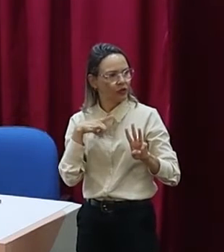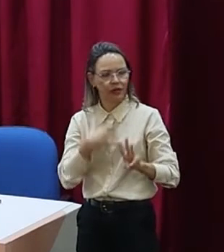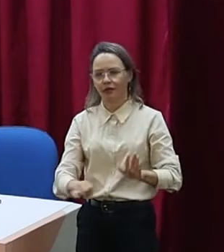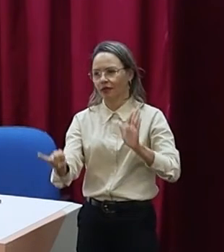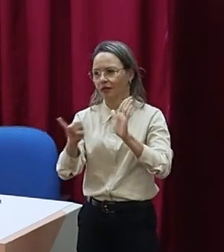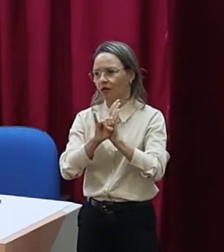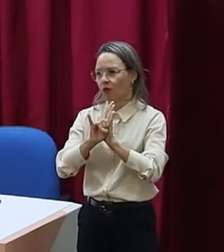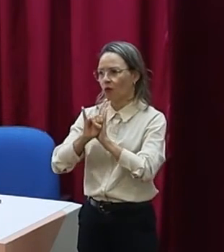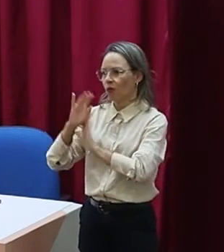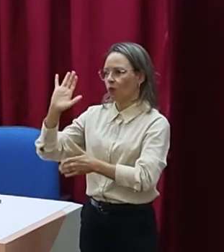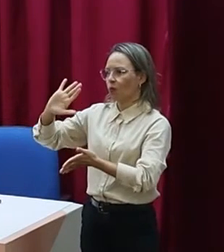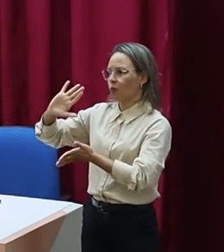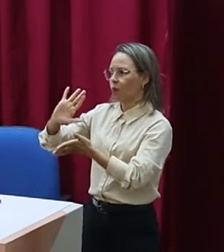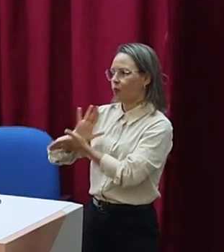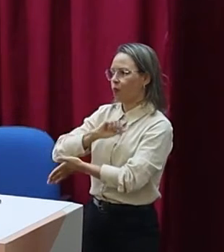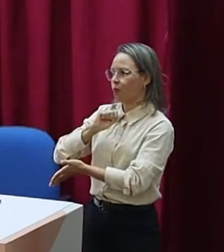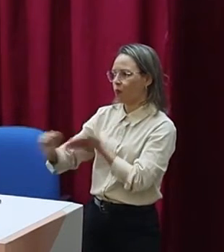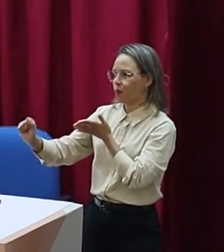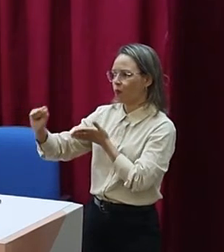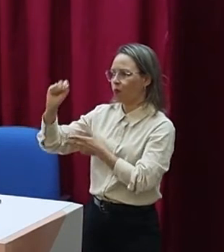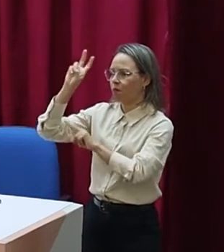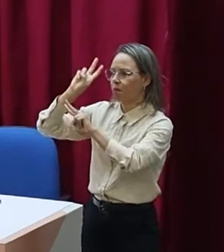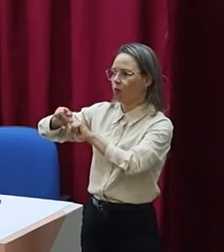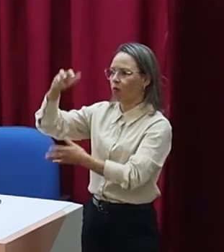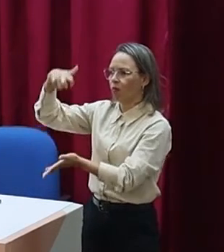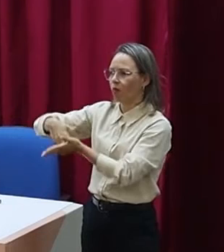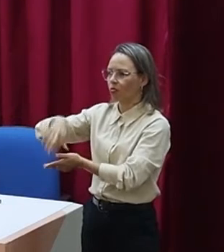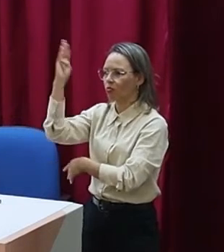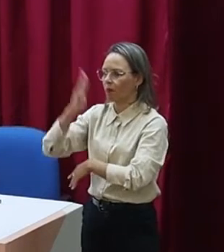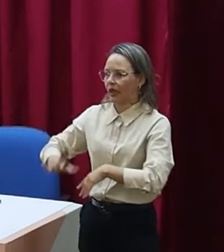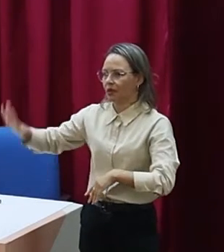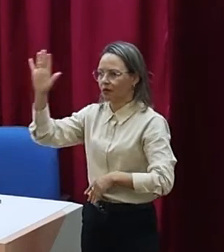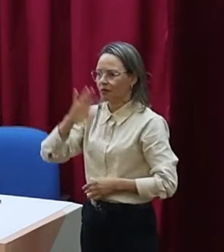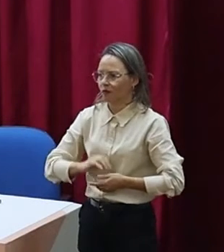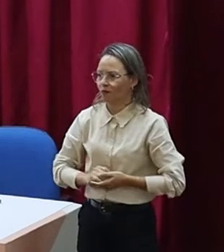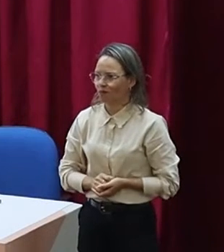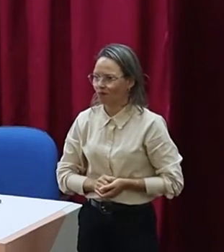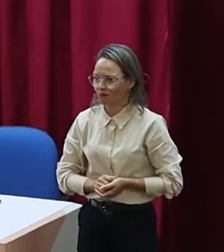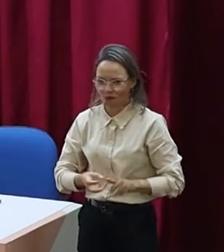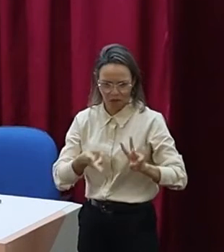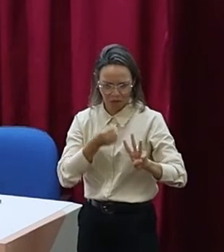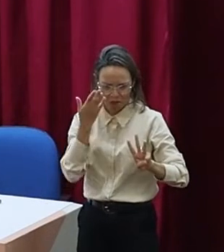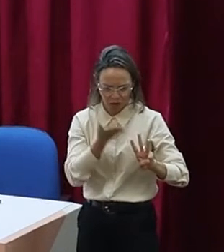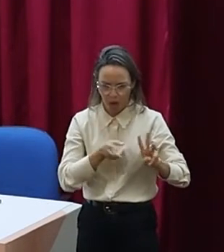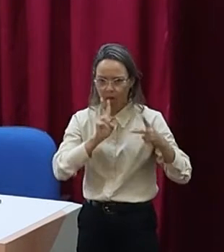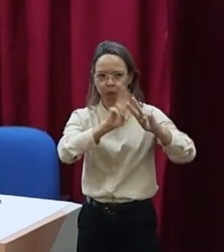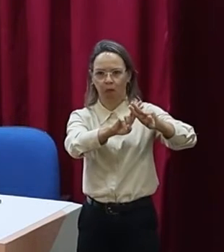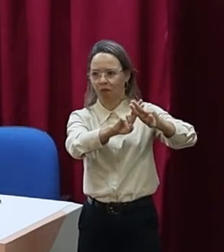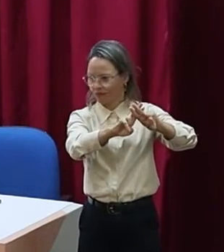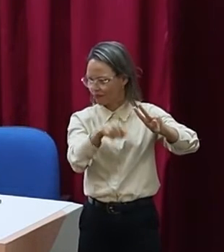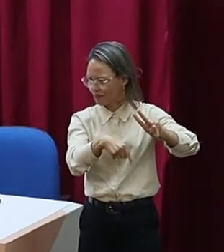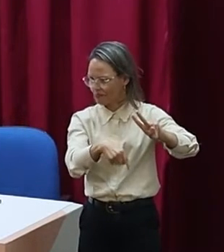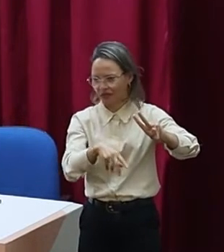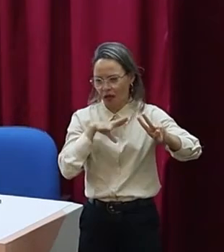identidades invisibilizadas nas prisões do Brasil. Bem, o indígena que está preso, ele não foi preso necessariamente porque